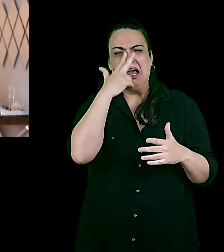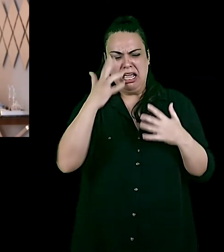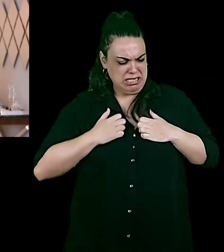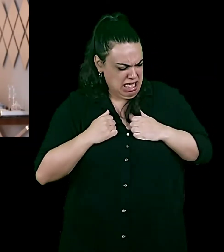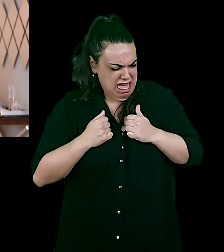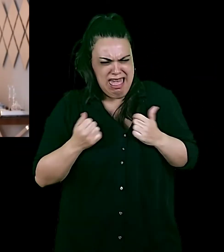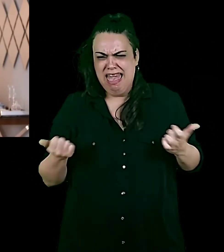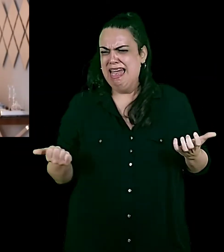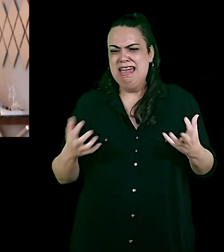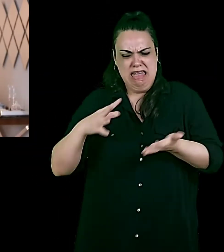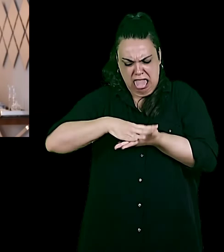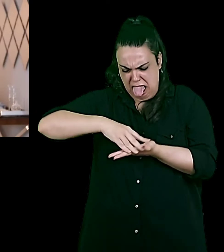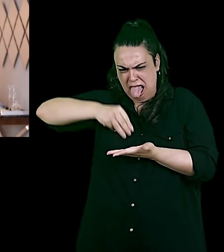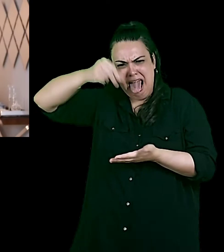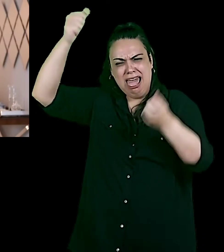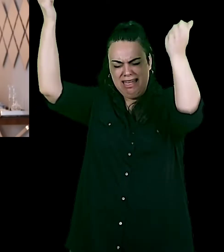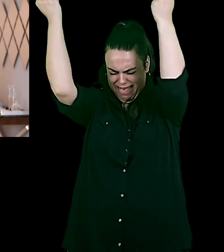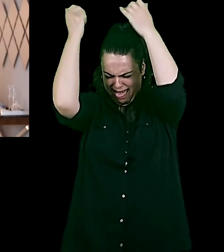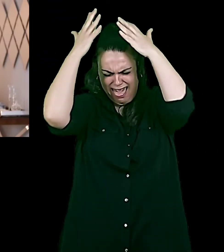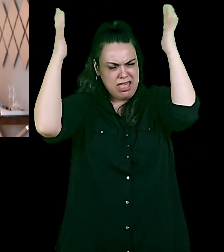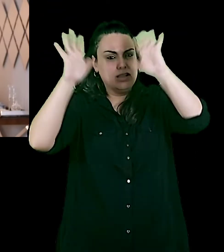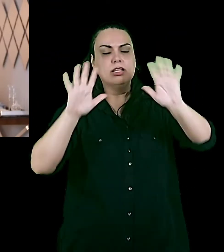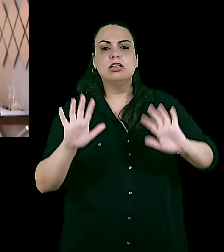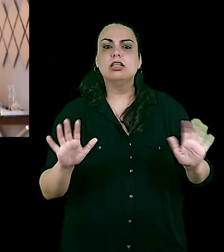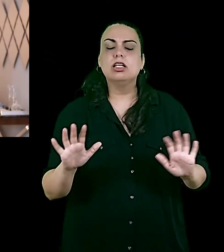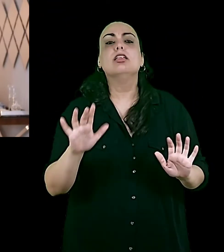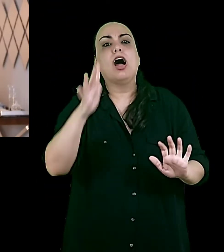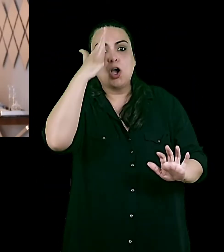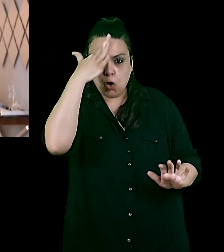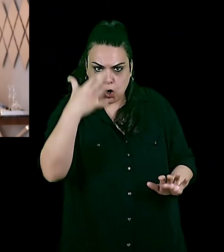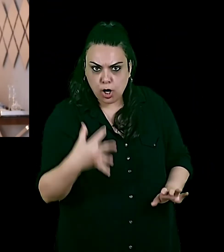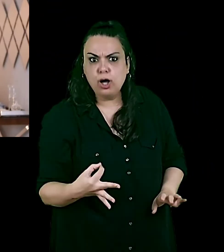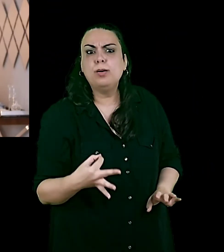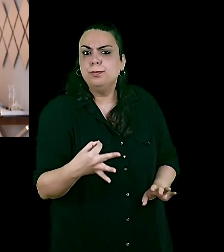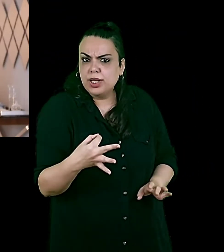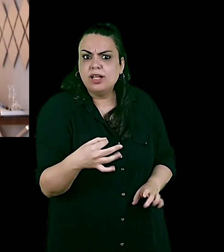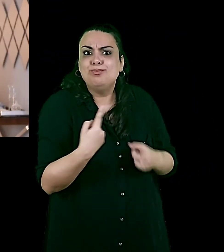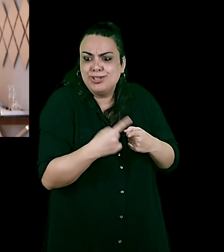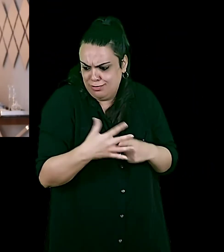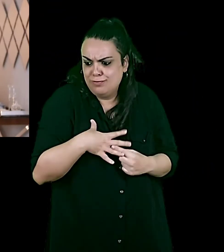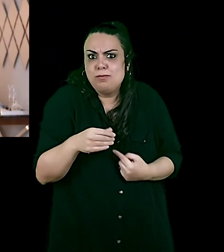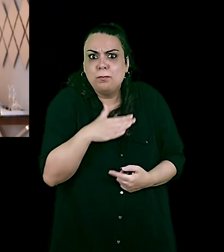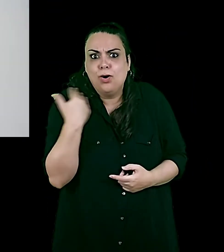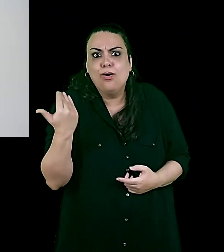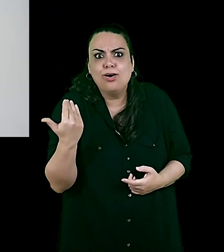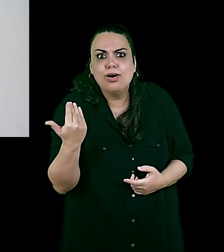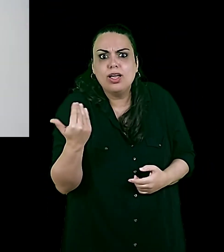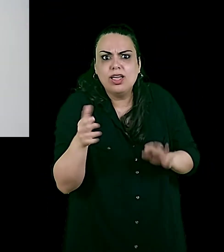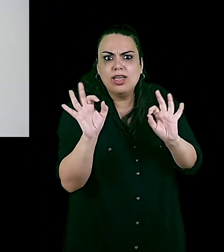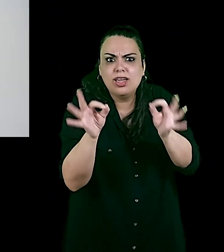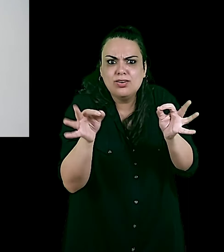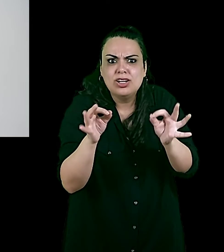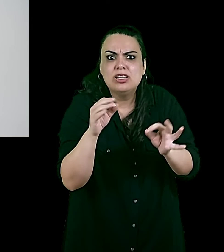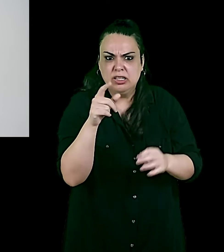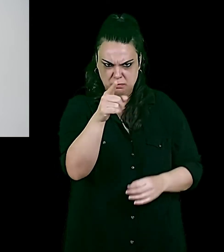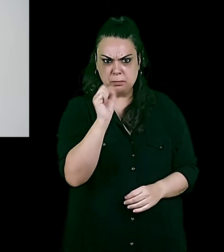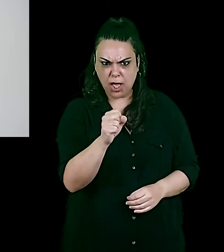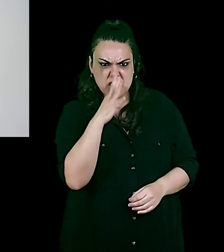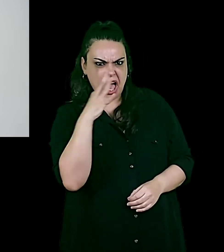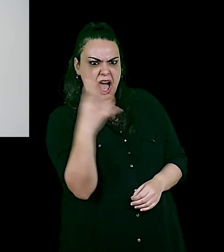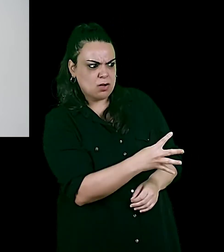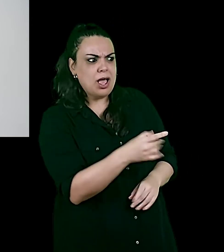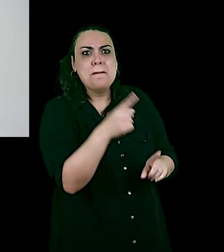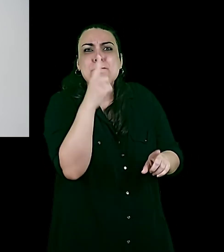vestir de pano de saco, trazer cinza sobre a cabeça, nós a compreenderíamos. E quem é que reagiria de maneira